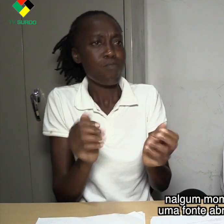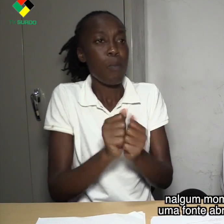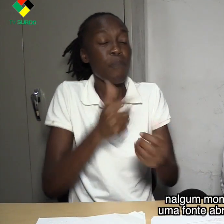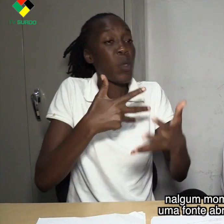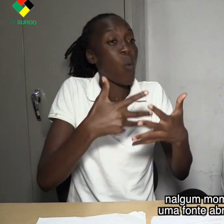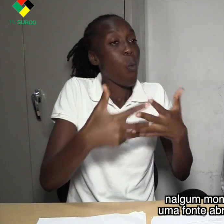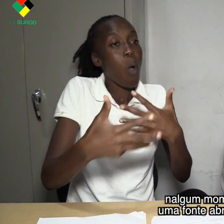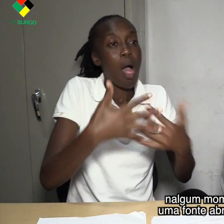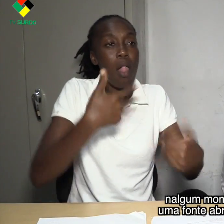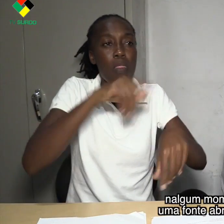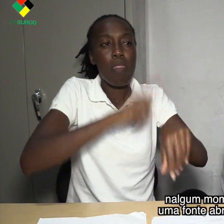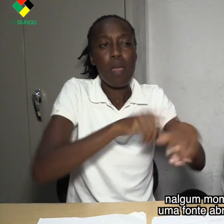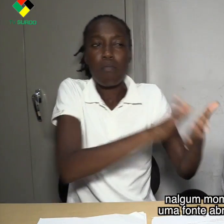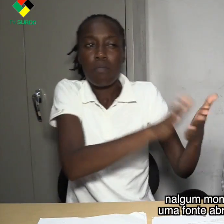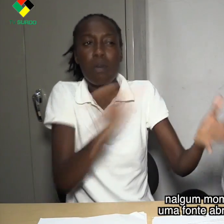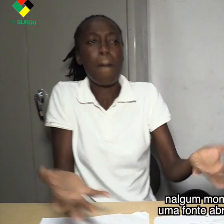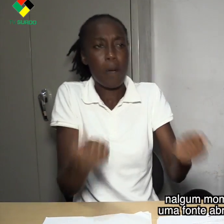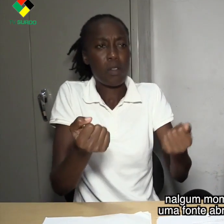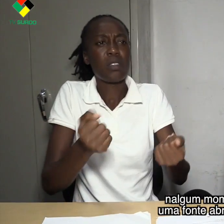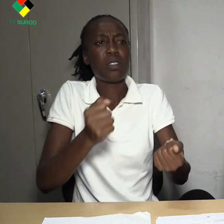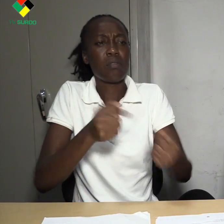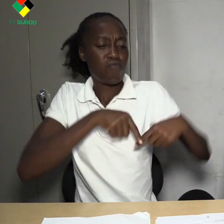uma fonte abrir-se-á.